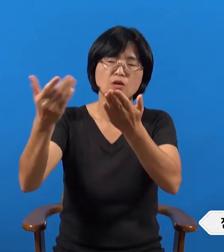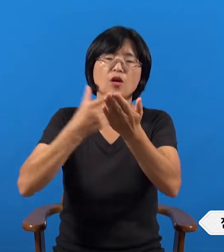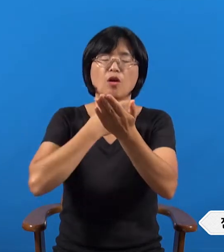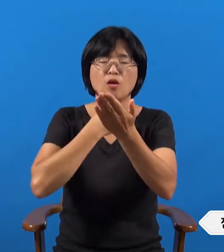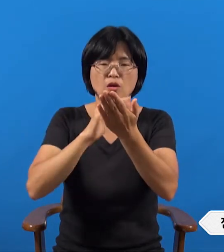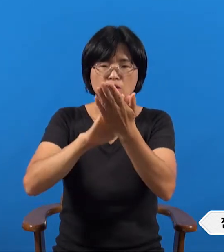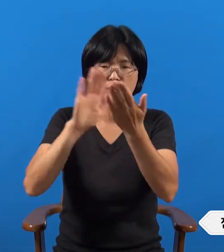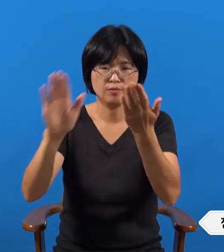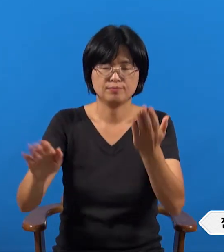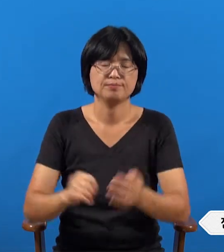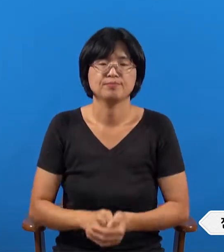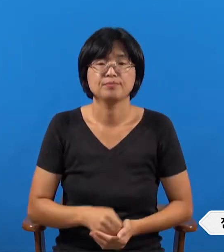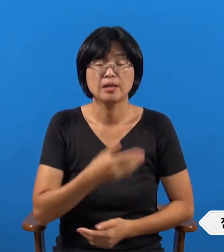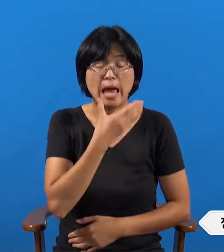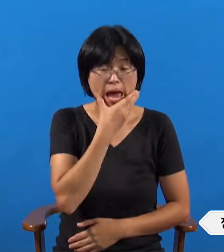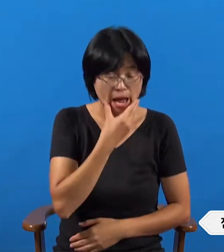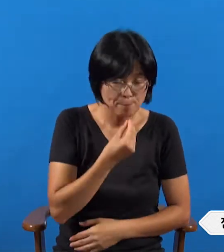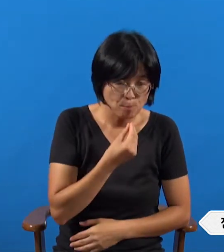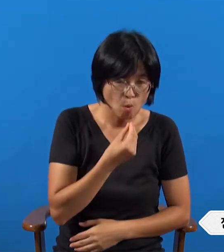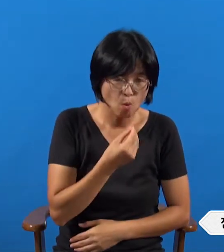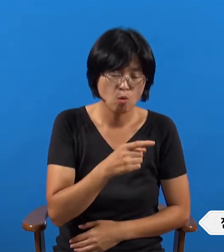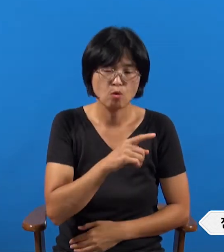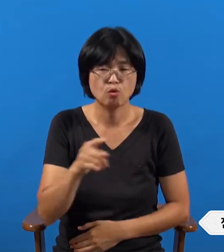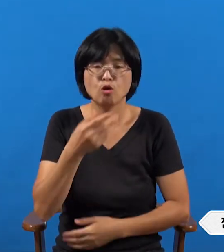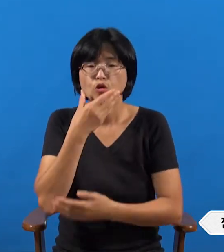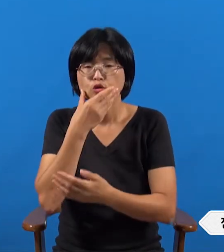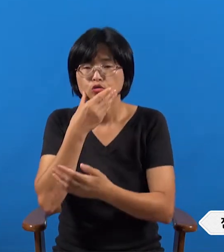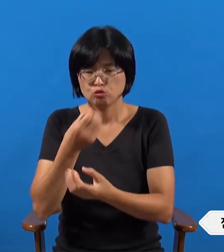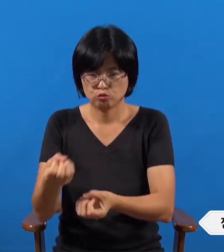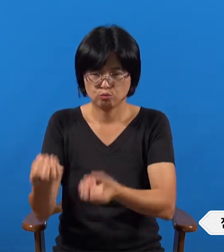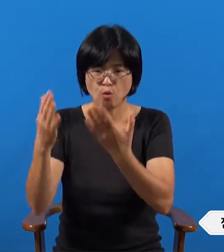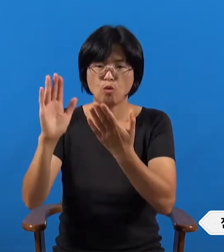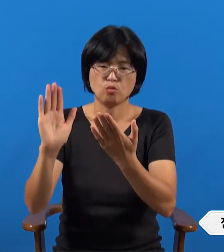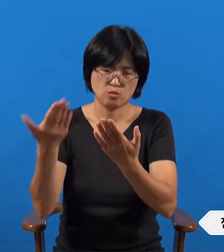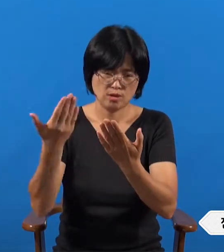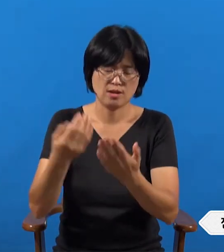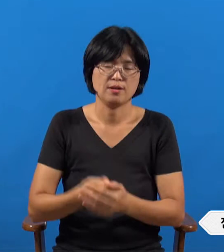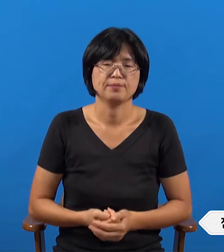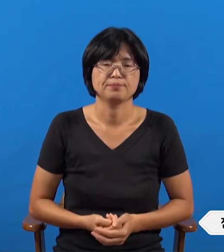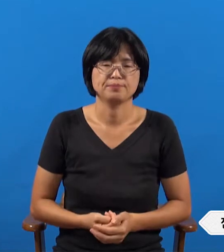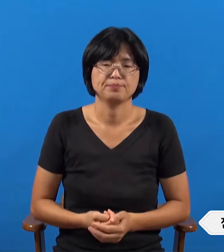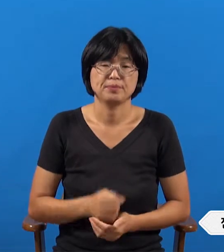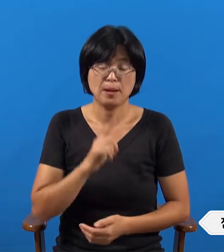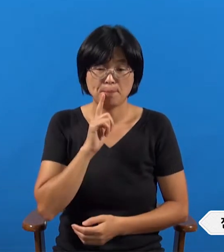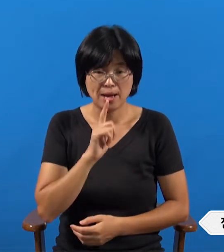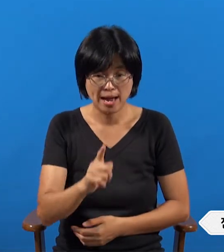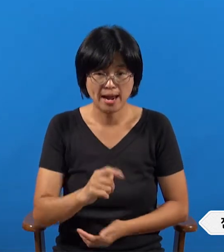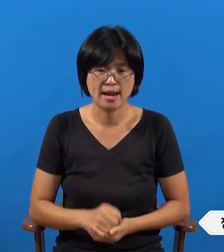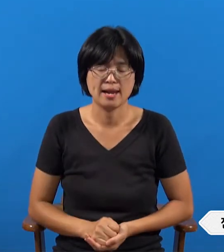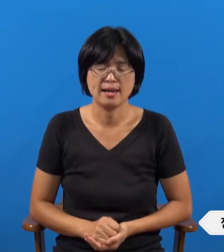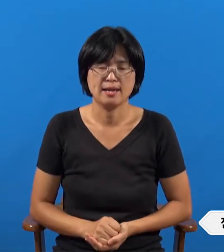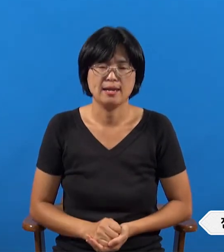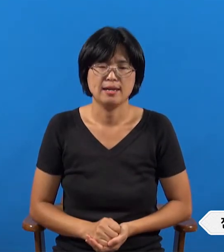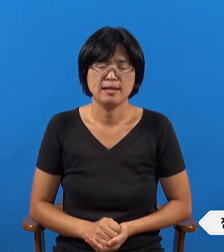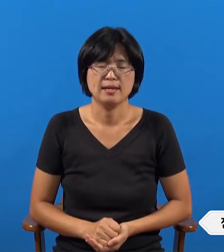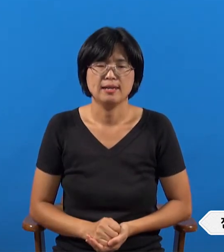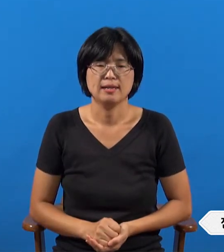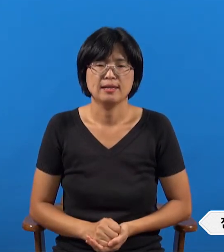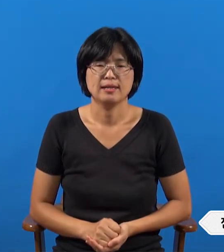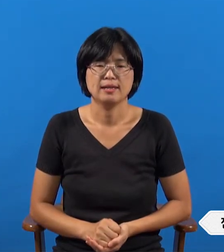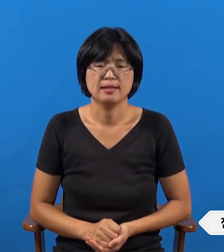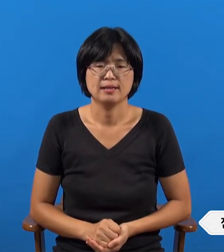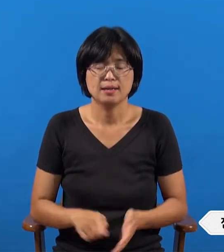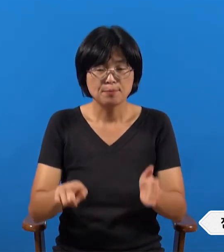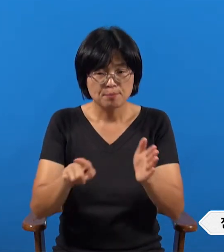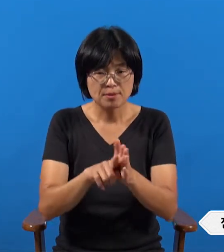연락되기를 원합니다. 행복이 축복이 되는 삶, 행복한 말, 축복이 되는